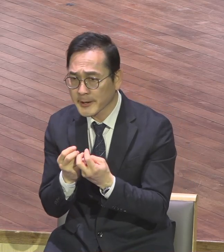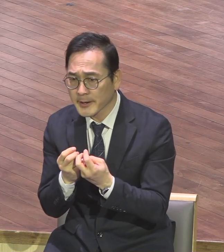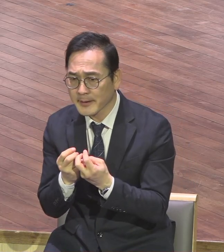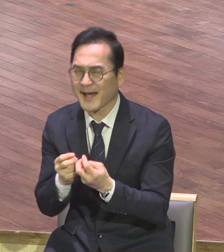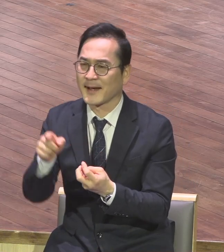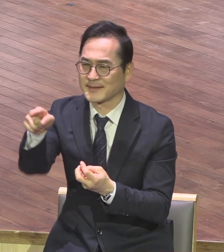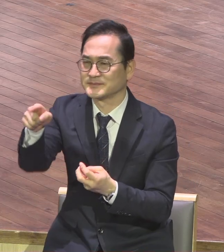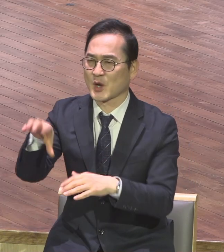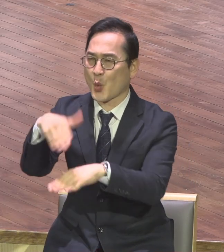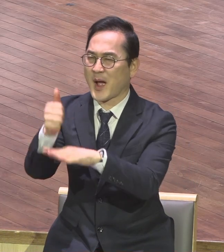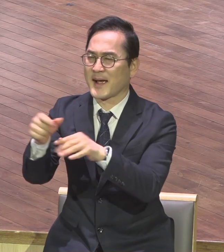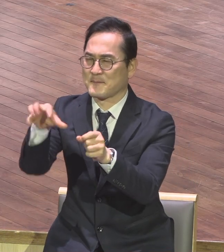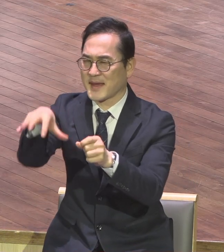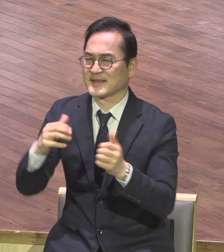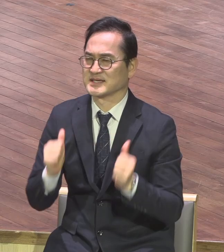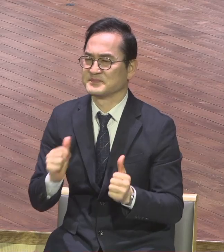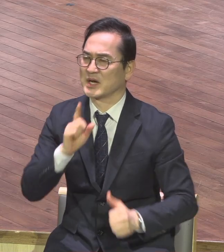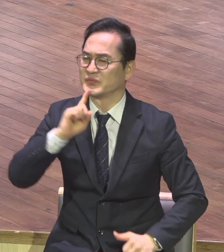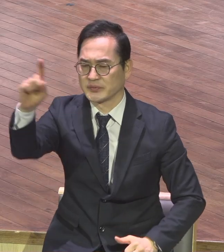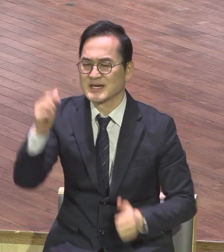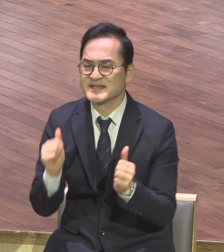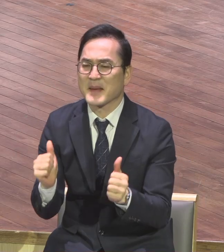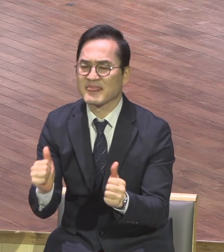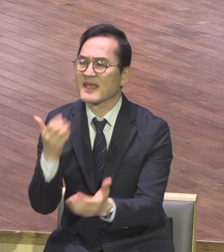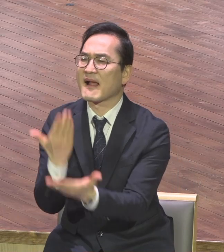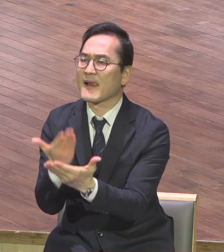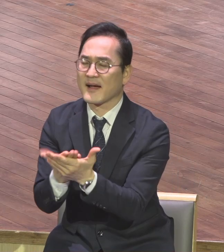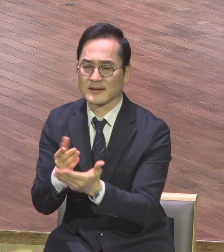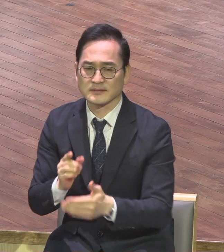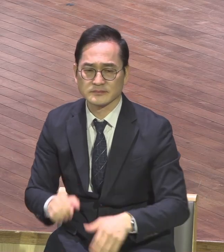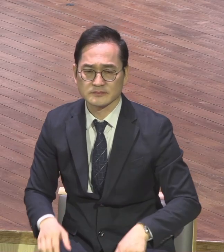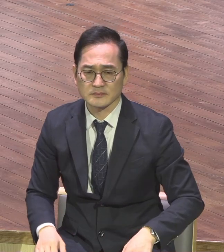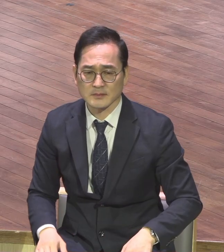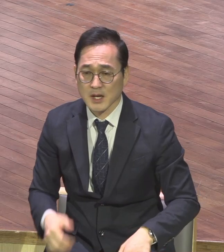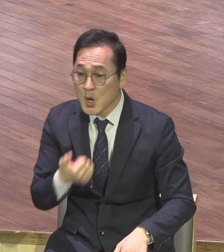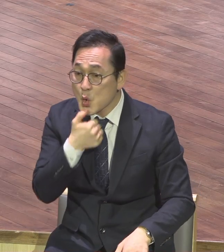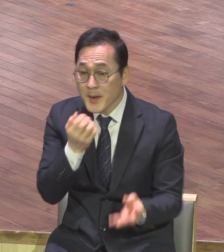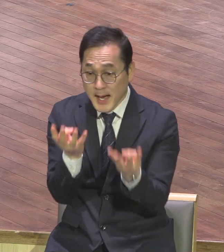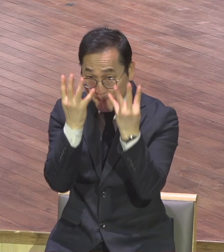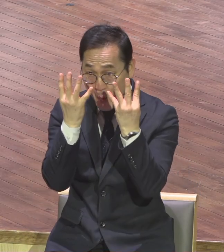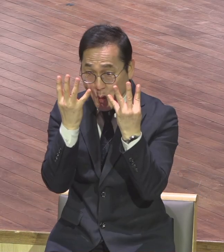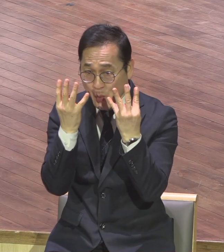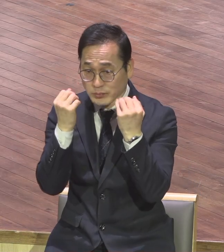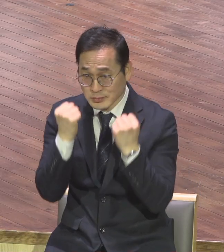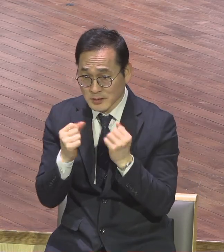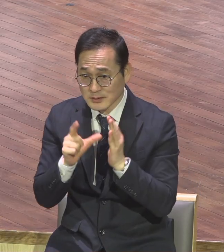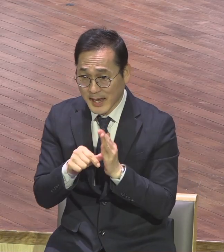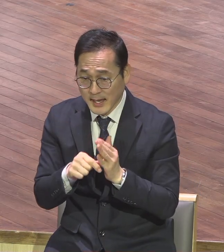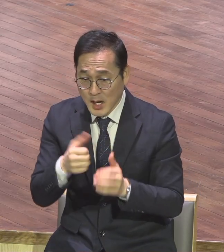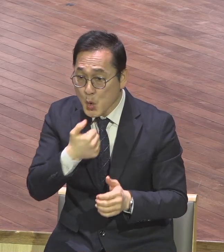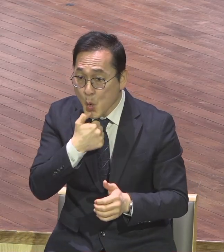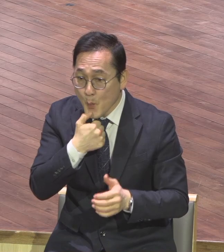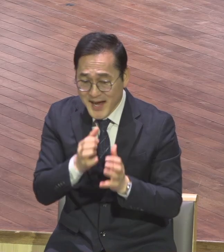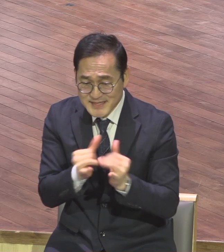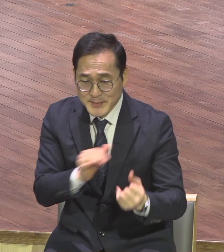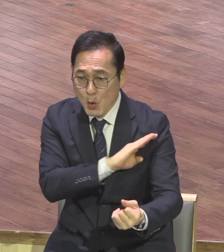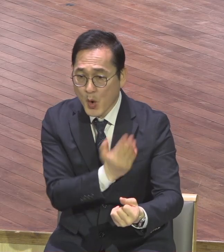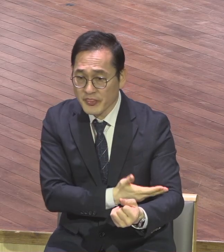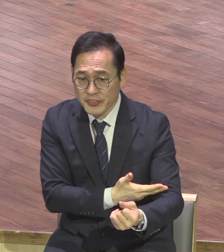재심을 요청했습니다. 지금 로마 감옥 안에 있는 상태에 있는데 로마 시민권을 가진